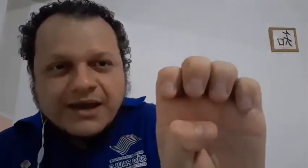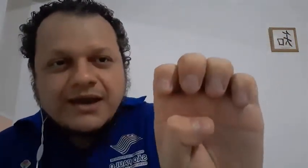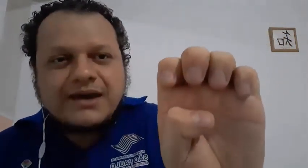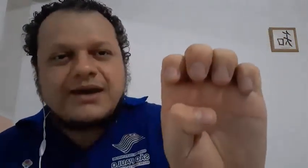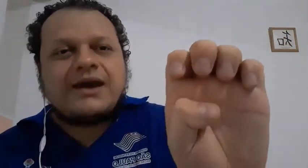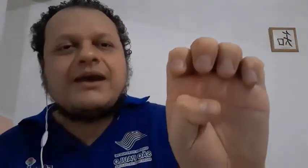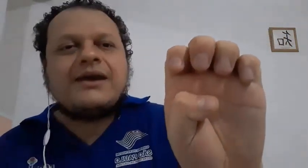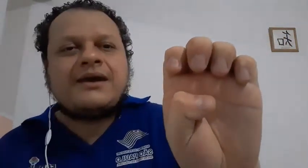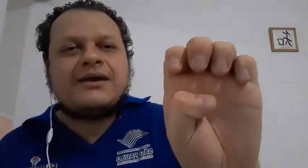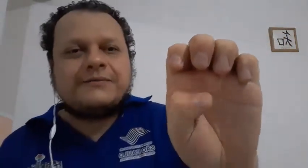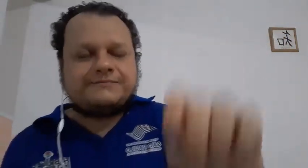E.